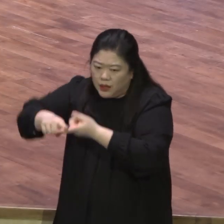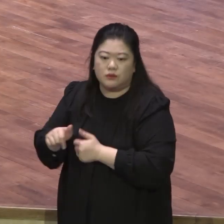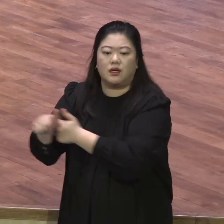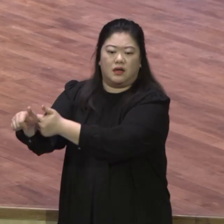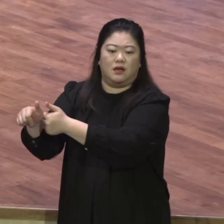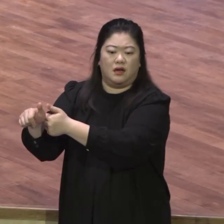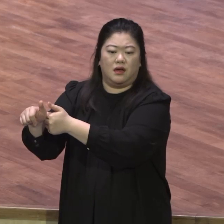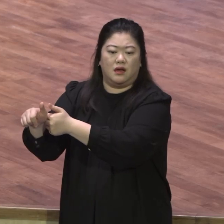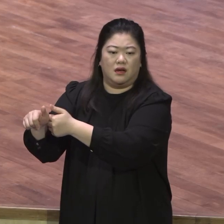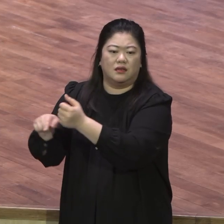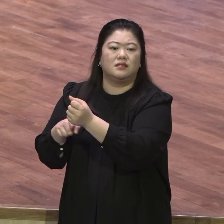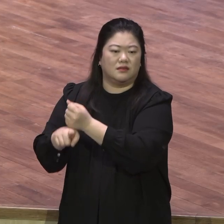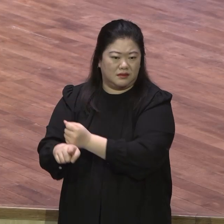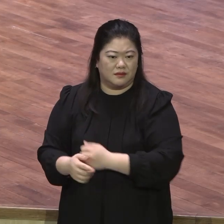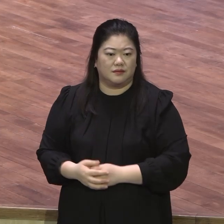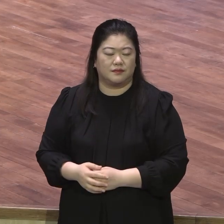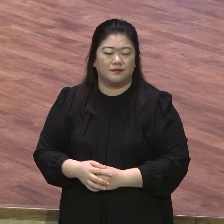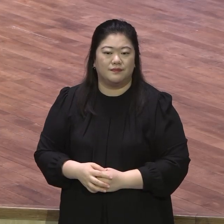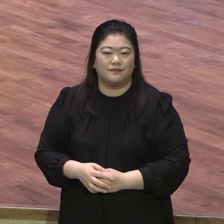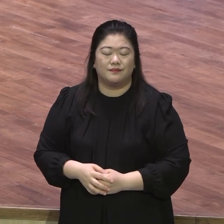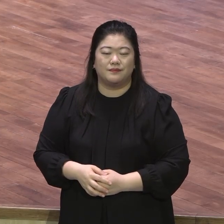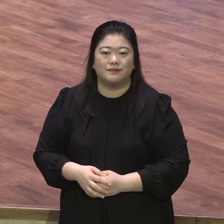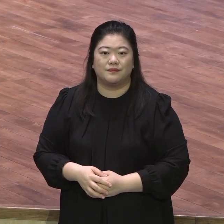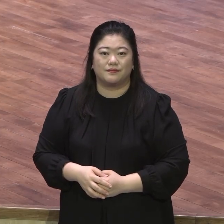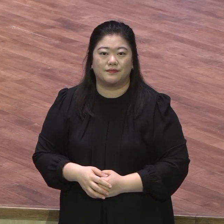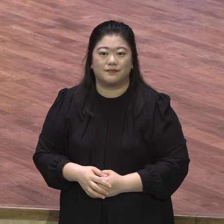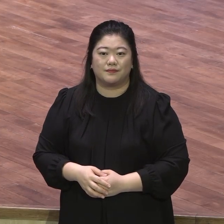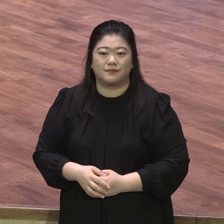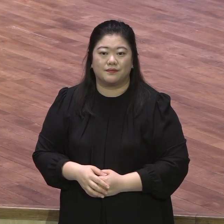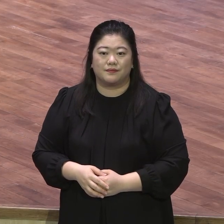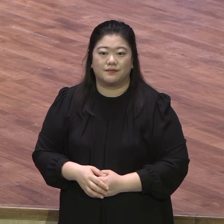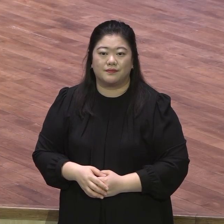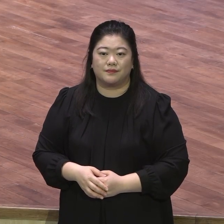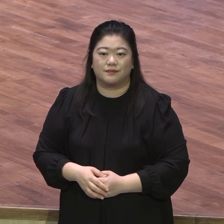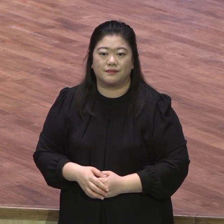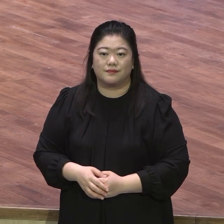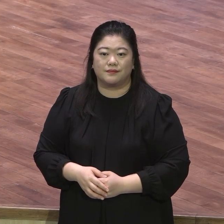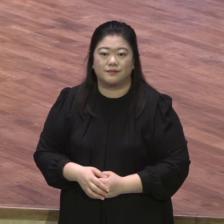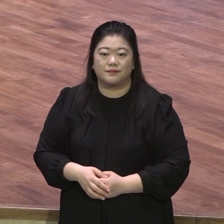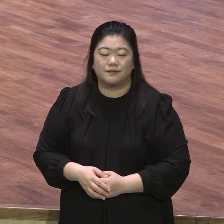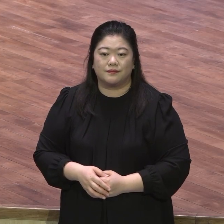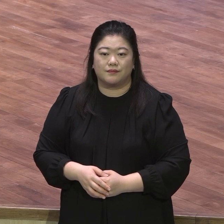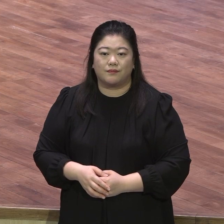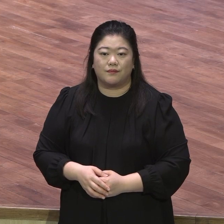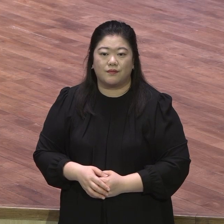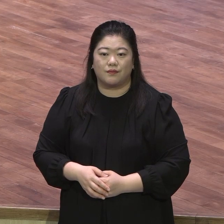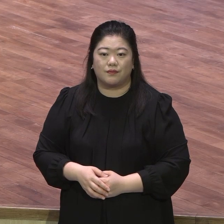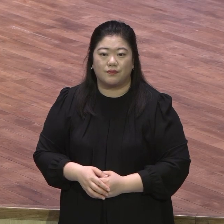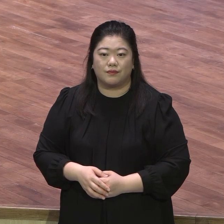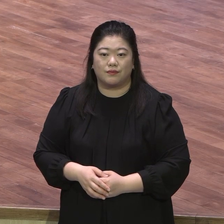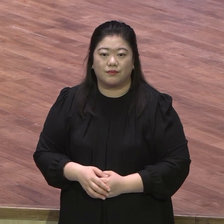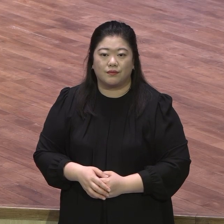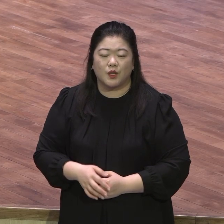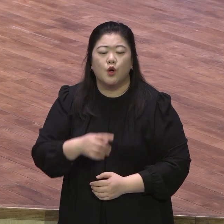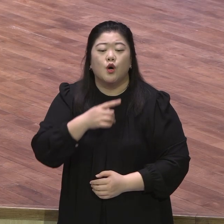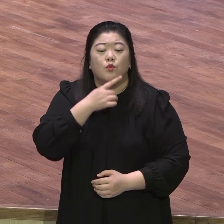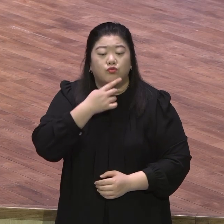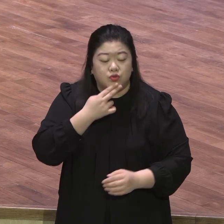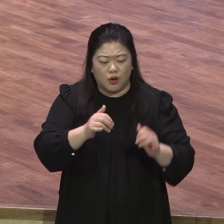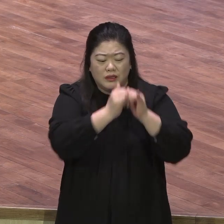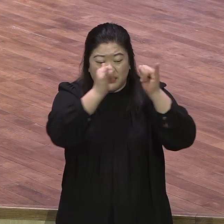행해라는 거예요 그래서 하나님은요 많이 우리가 배워야 되고 세상적으로 성공해야 되고 그거 하나님은 기뻐하지 않습니다